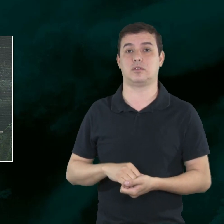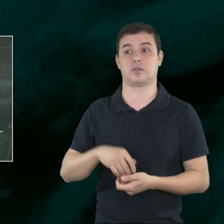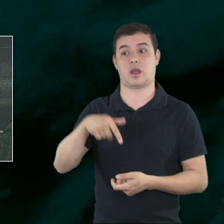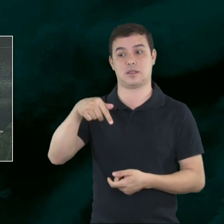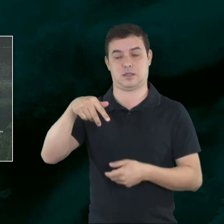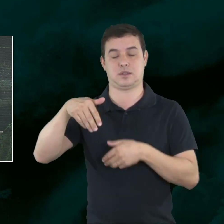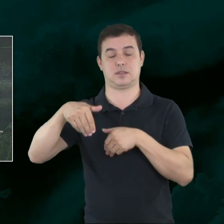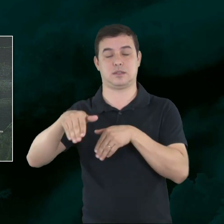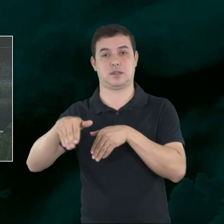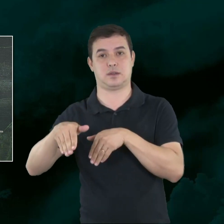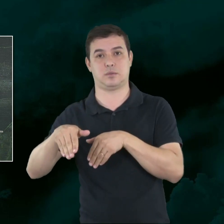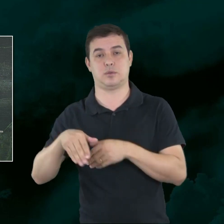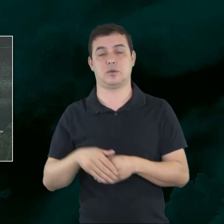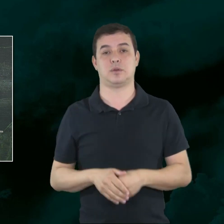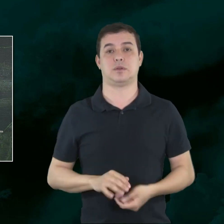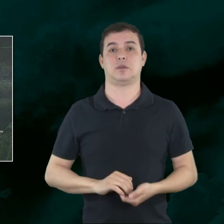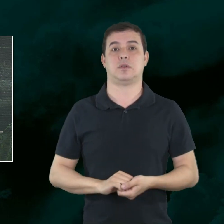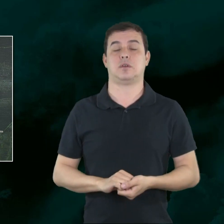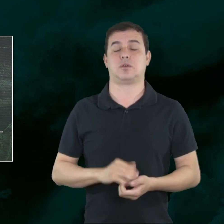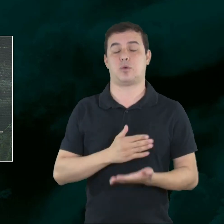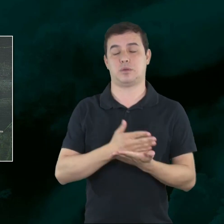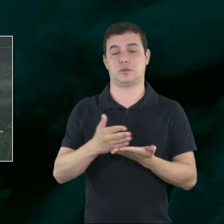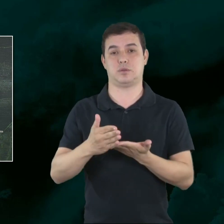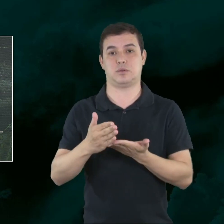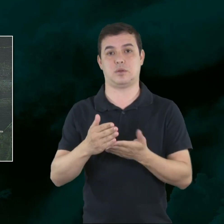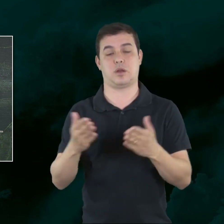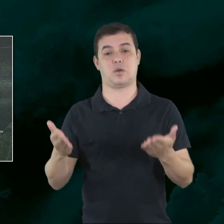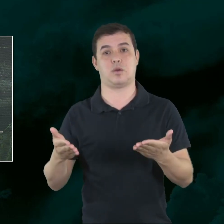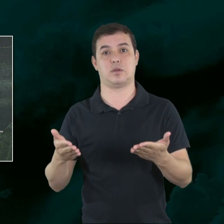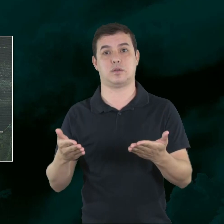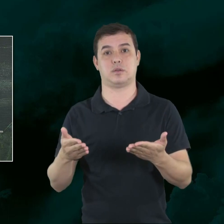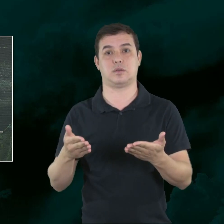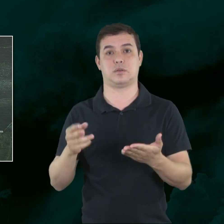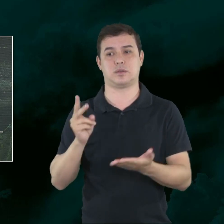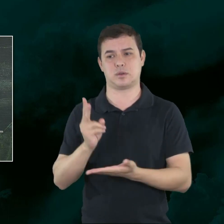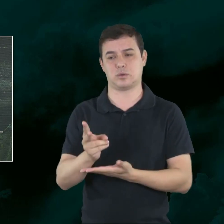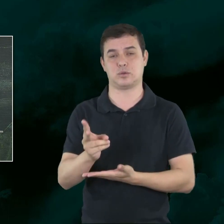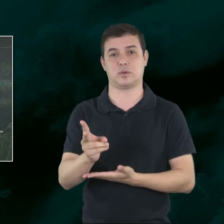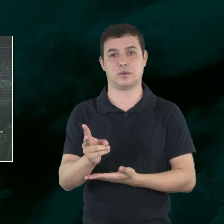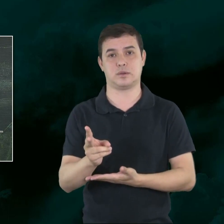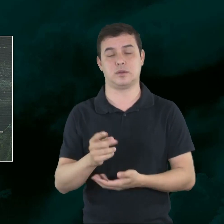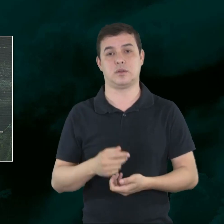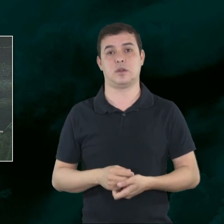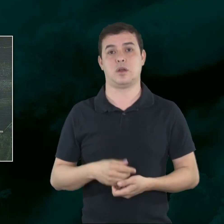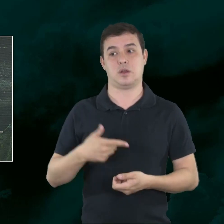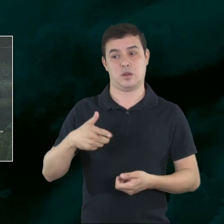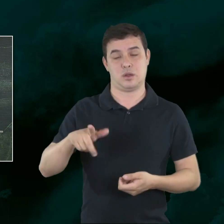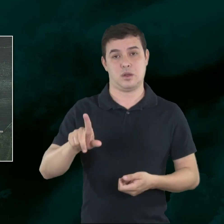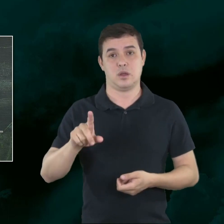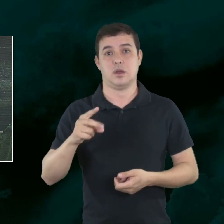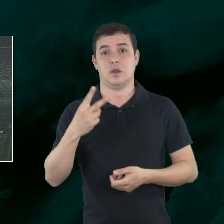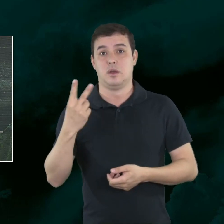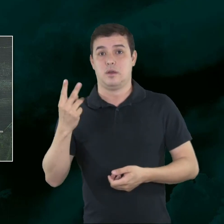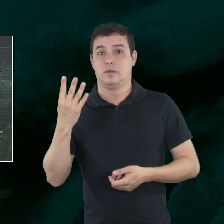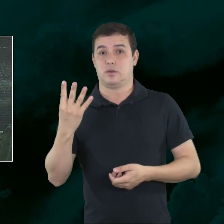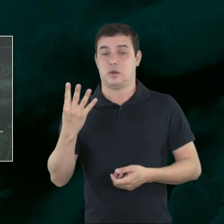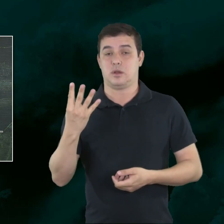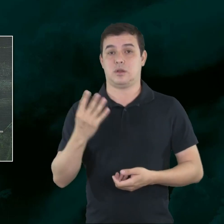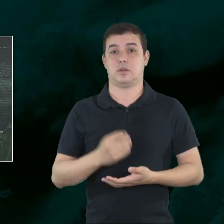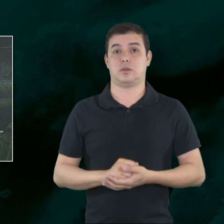nós vamos continuar até a mensagem 24, que compõe o alimento